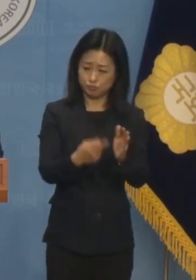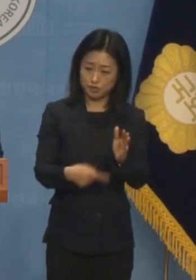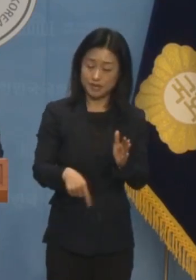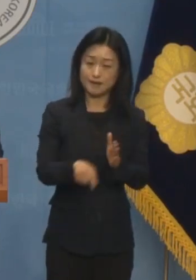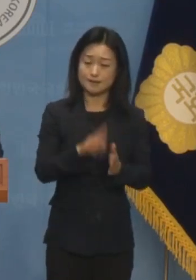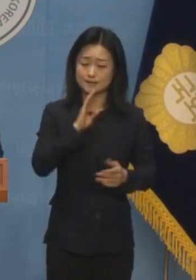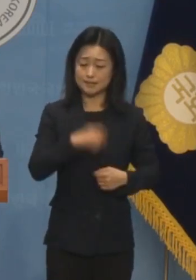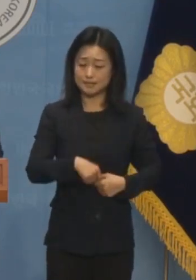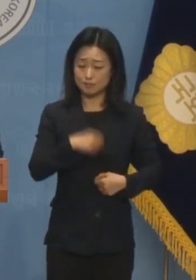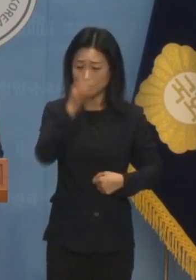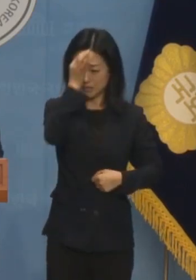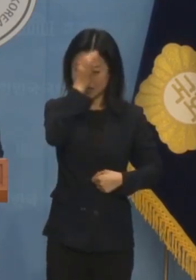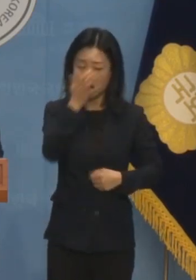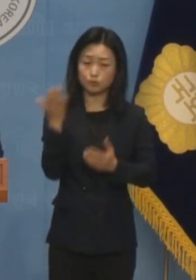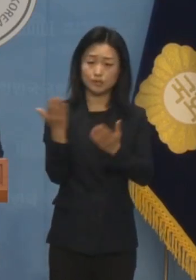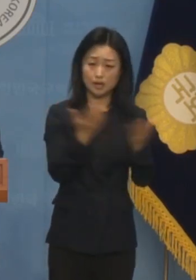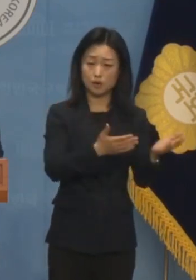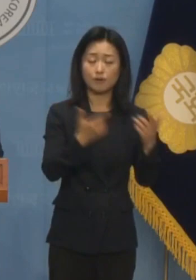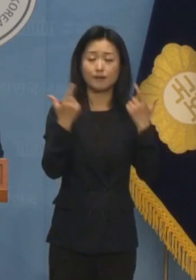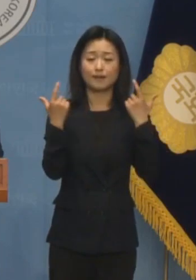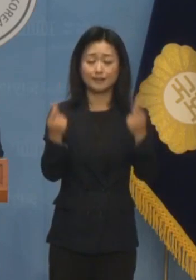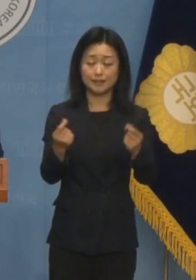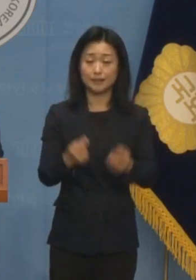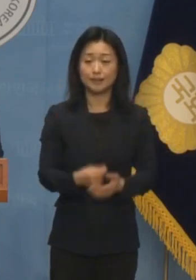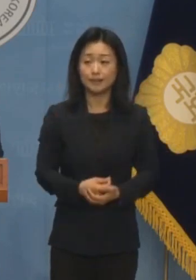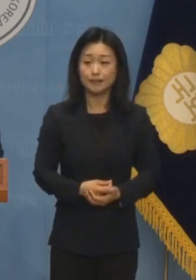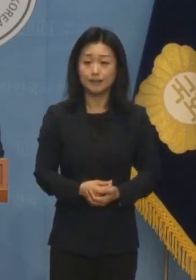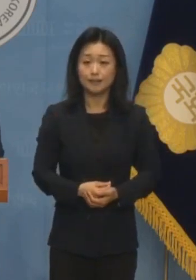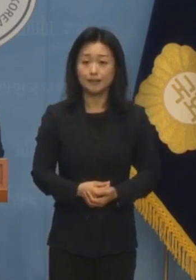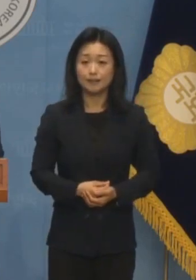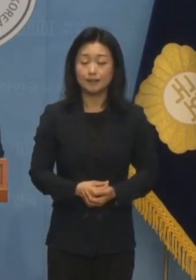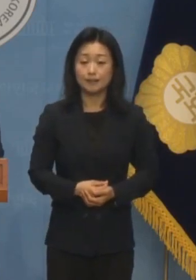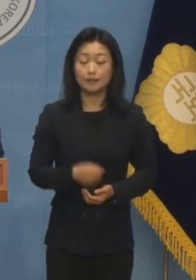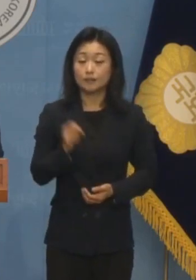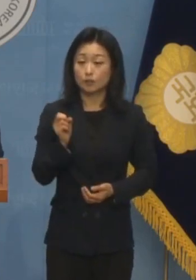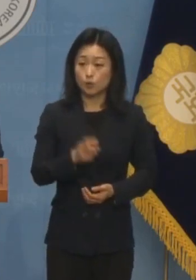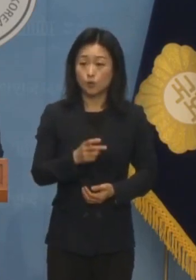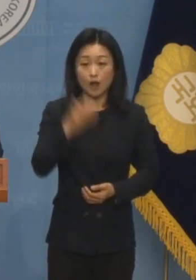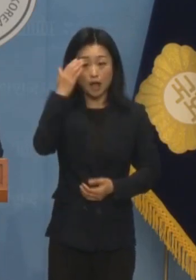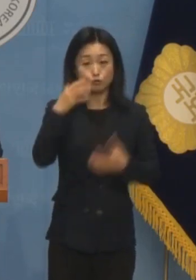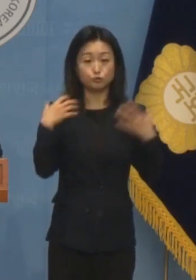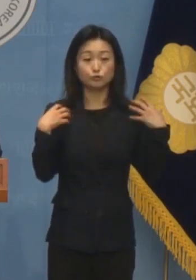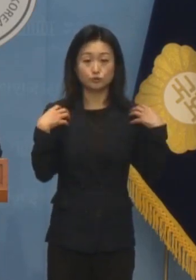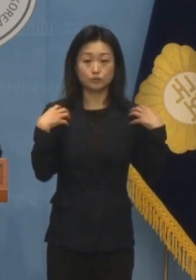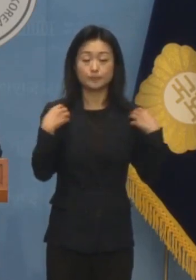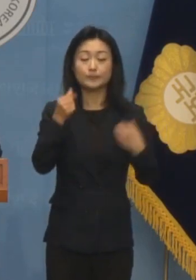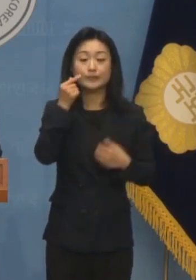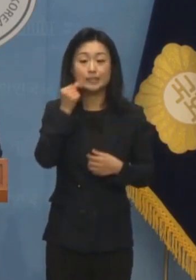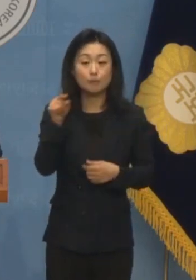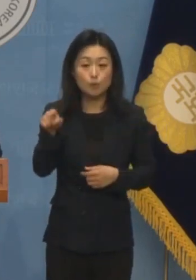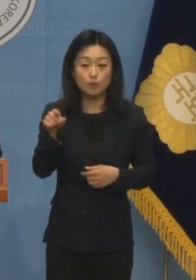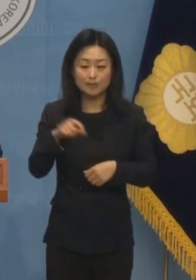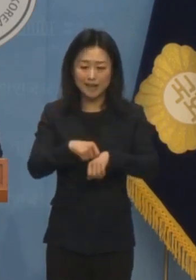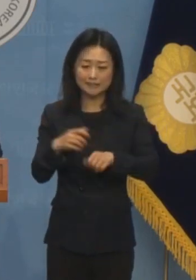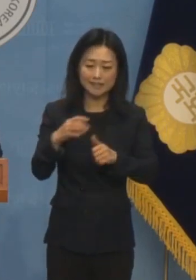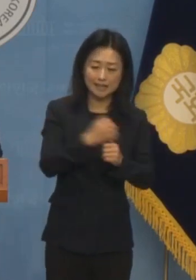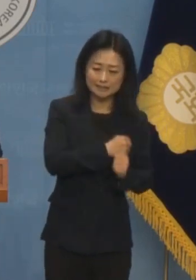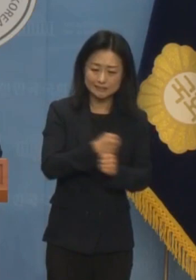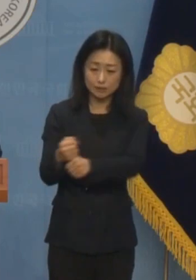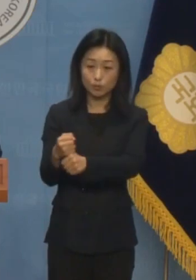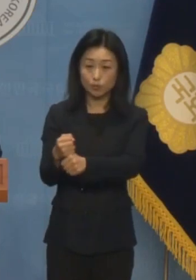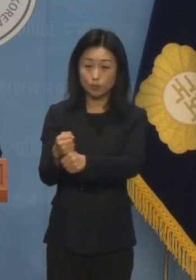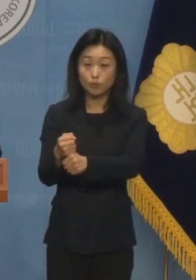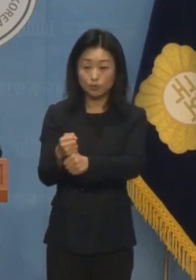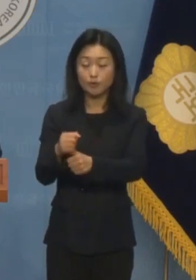진정으로 사죄하는 것이라고 생각합니다 한편 우리정부는 일본이 강 만